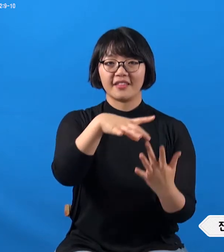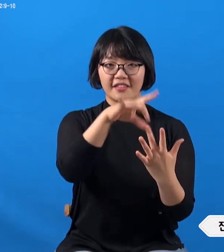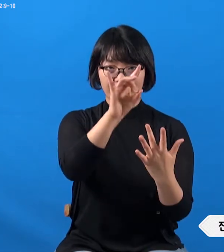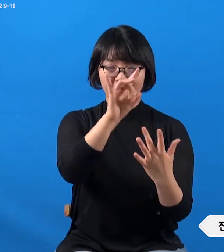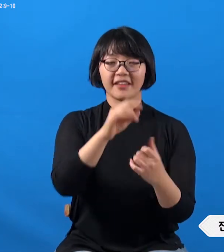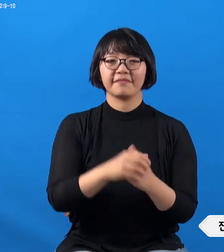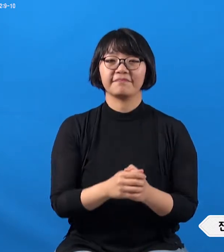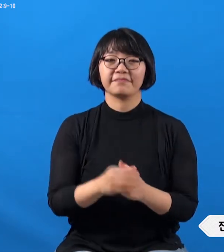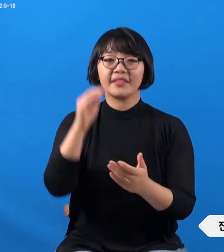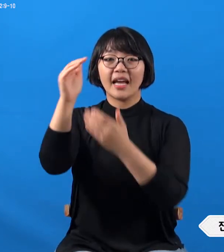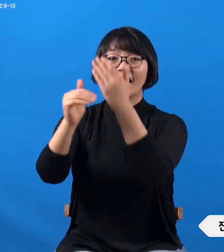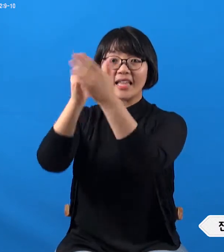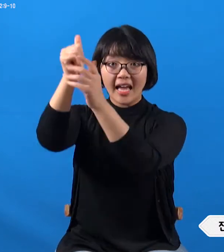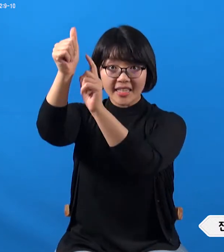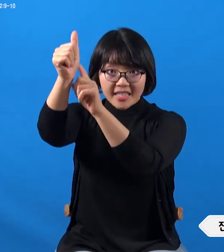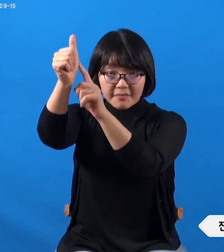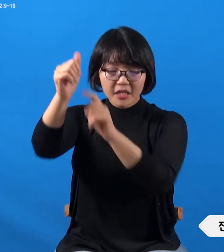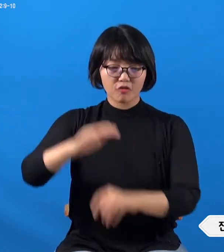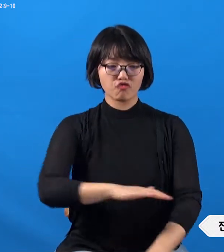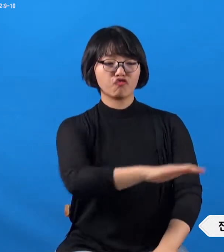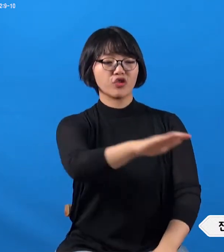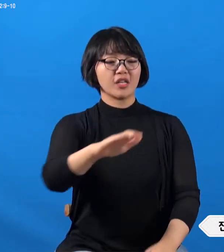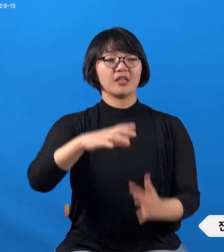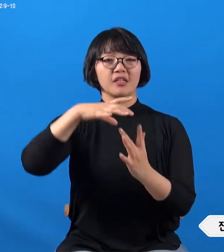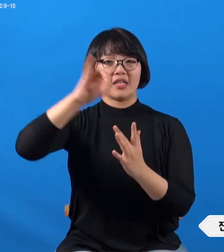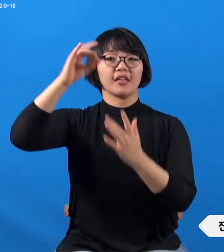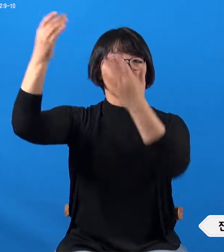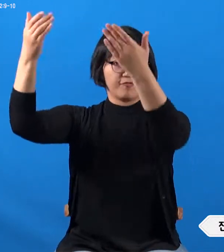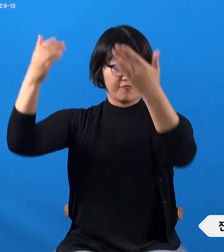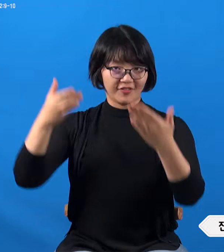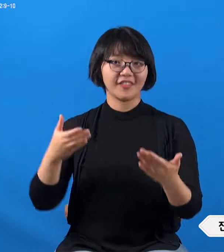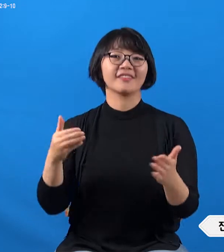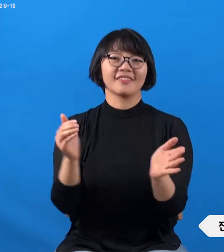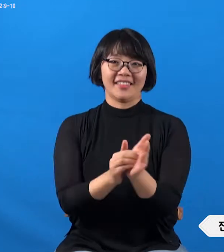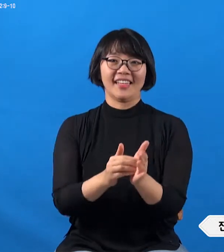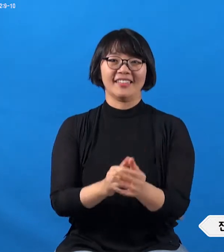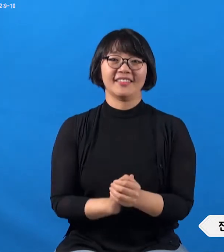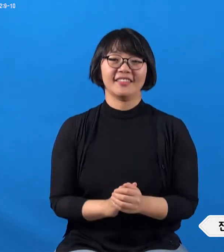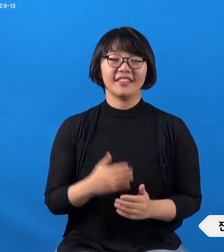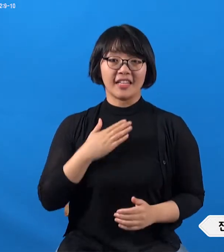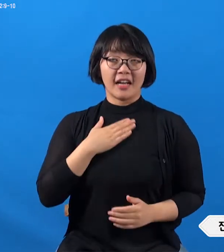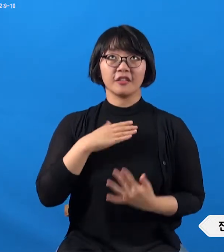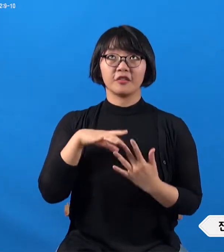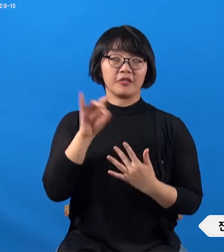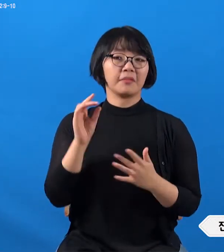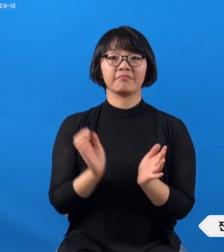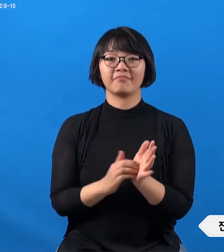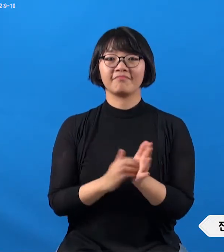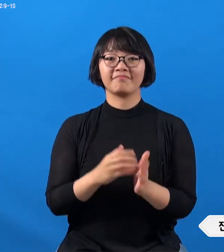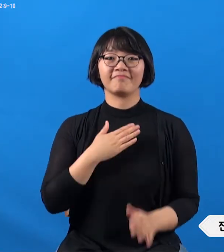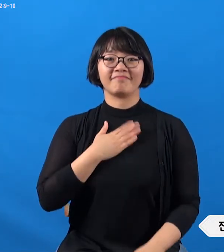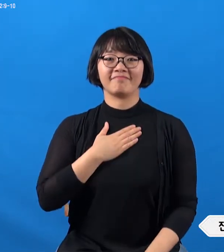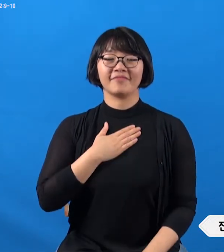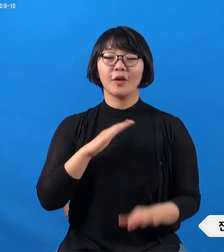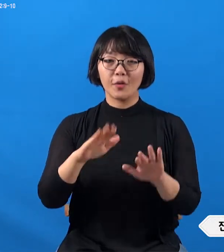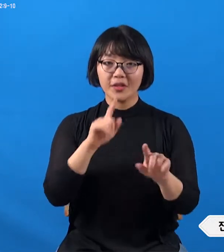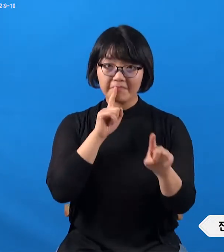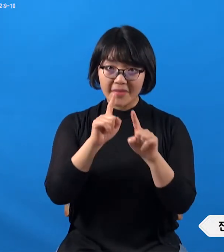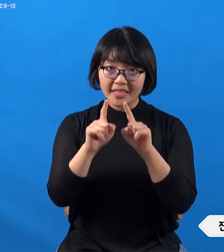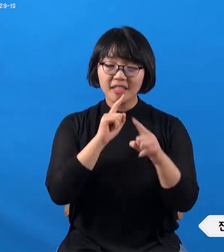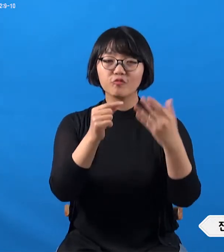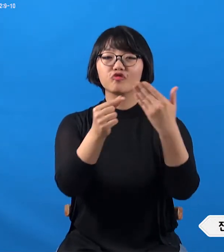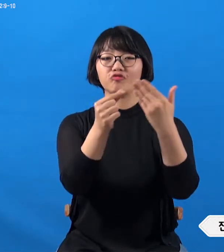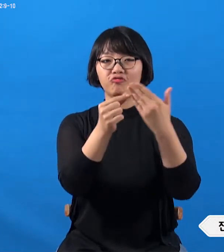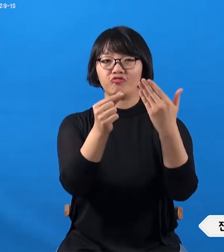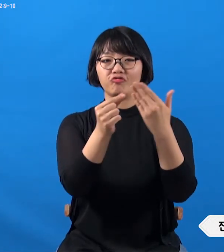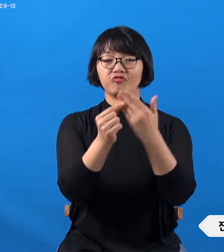선택이라는 단어입니다. 하나님이 우리를 택하셨다. 선택된 자들의 모습. 오늘 본문에 있는